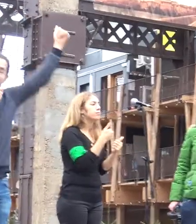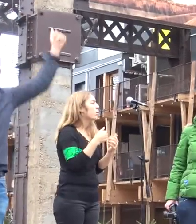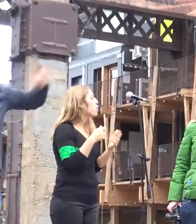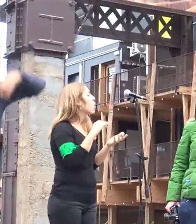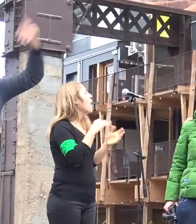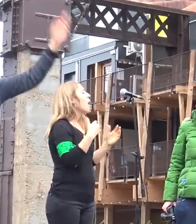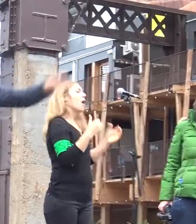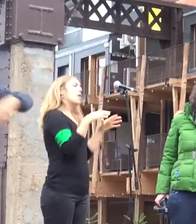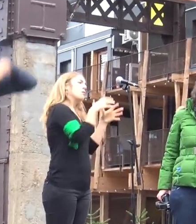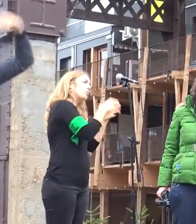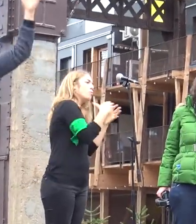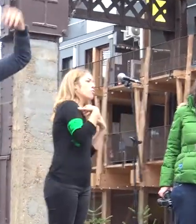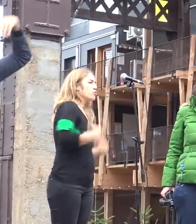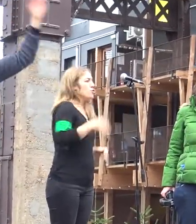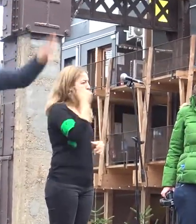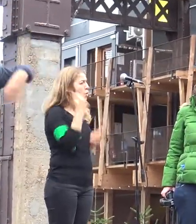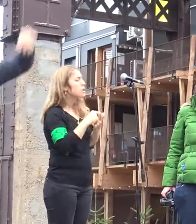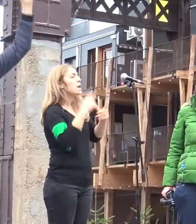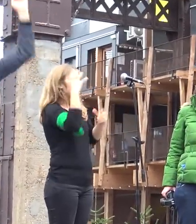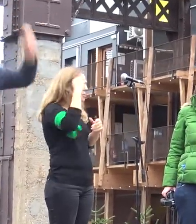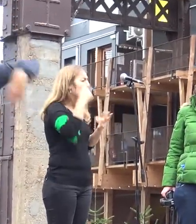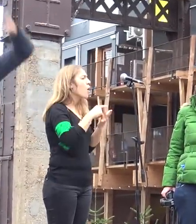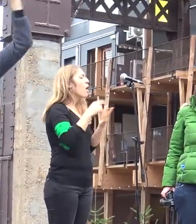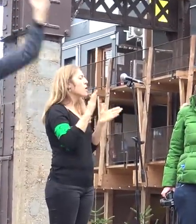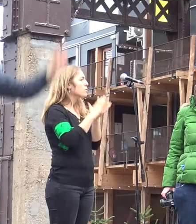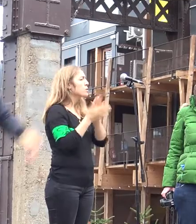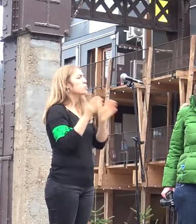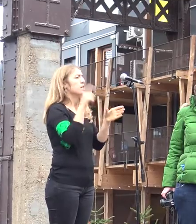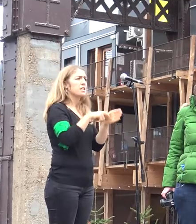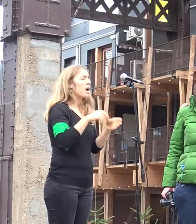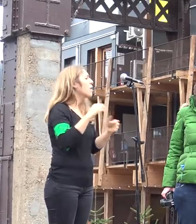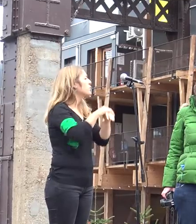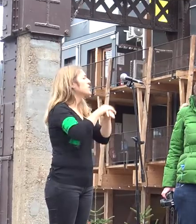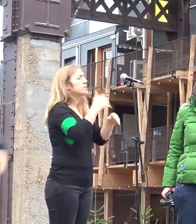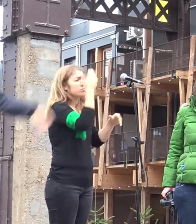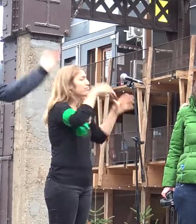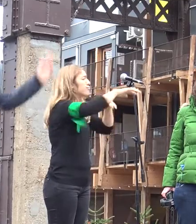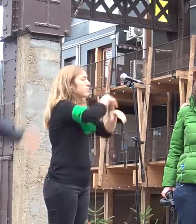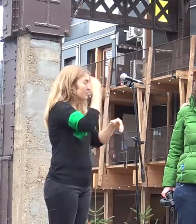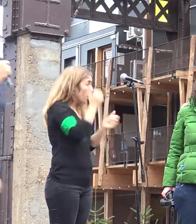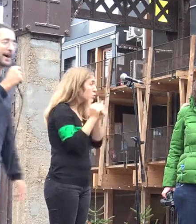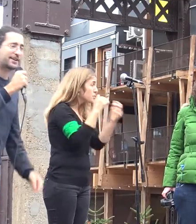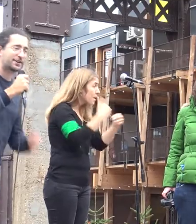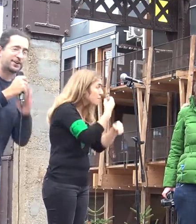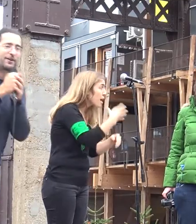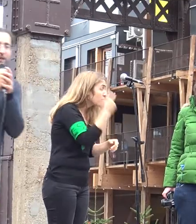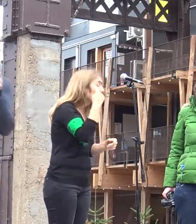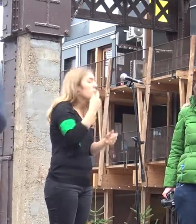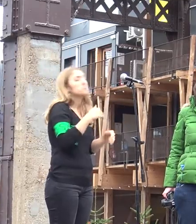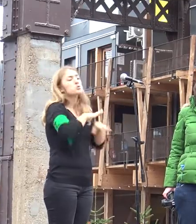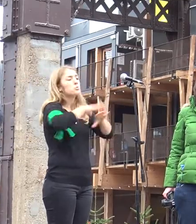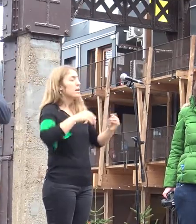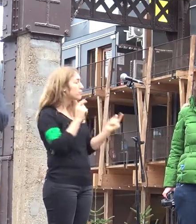avec les gilets jaunes, avec les étudiants, avec toutes les assos, syndicats, partis politiques, on ne sait pas ce qu'il y aura. On verra, on discutera avec eux et on va